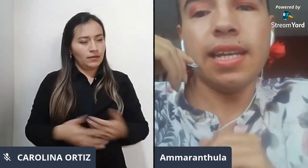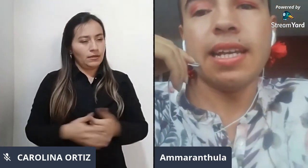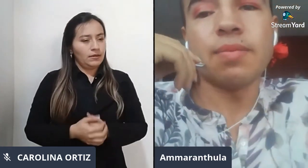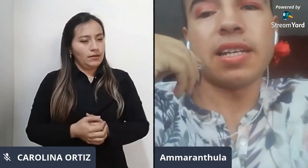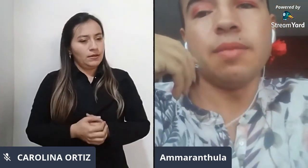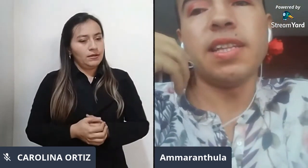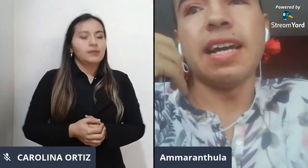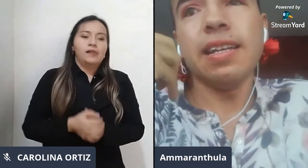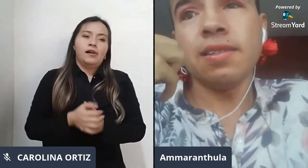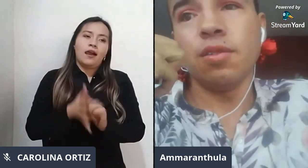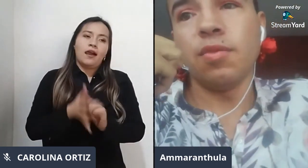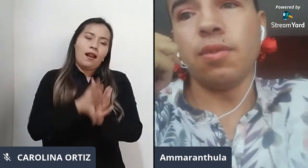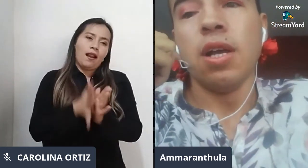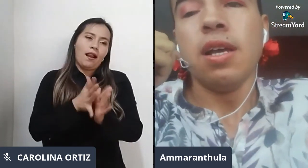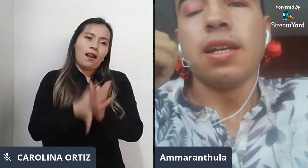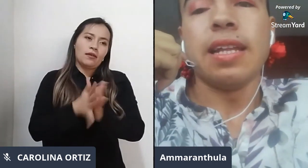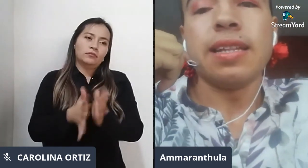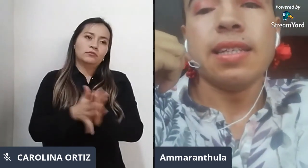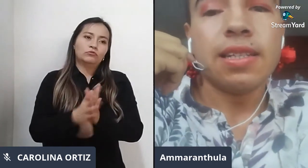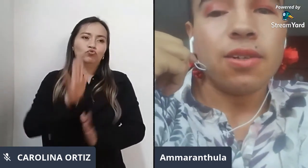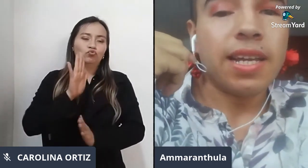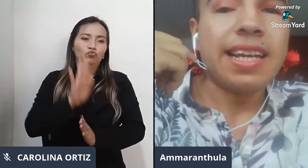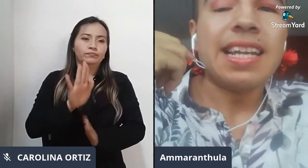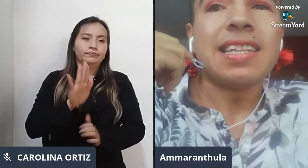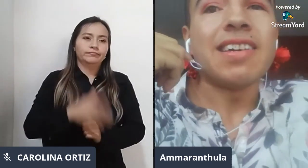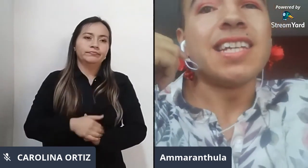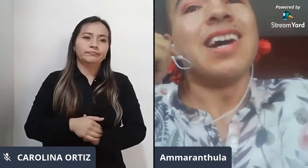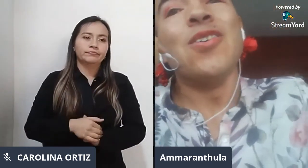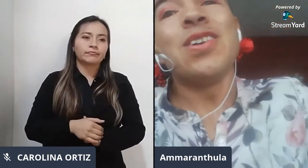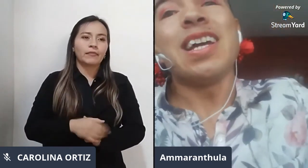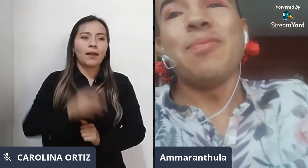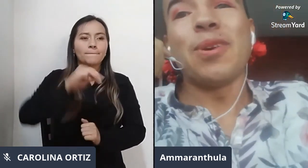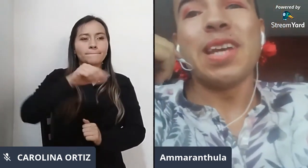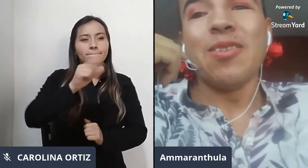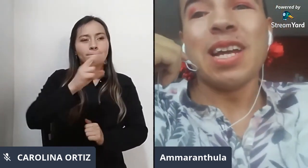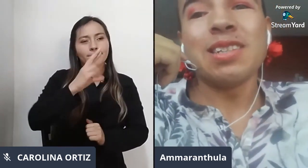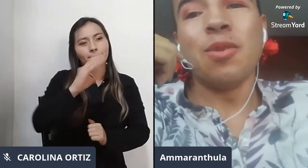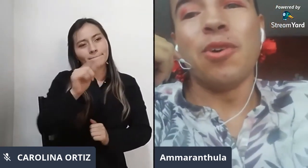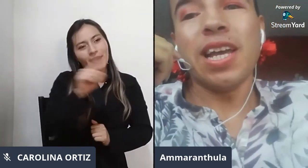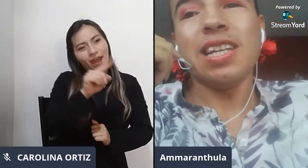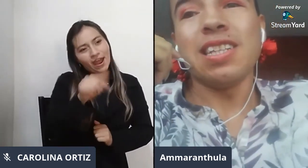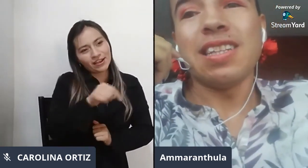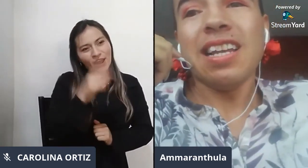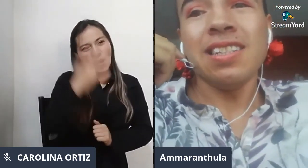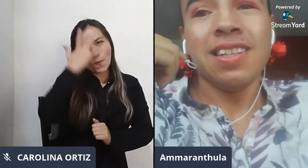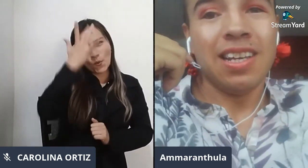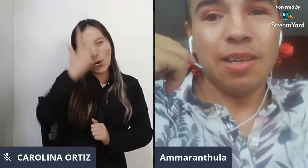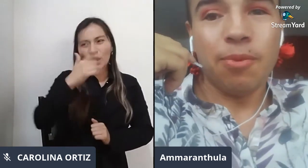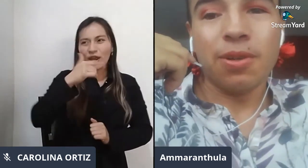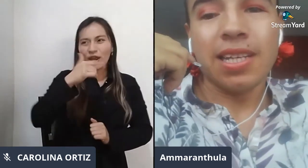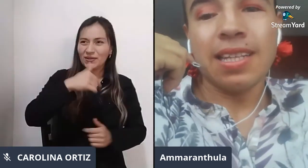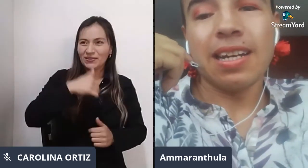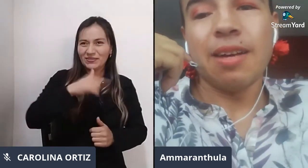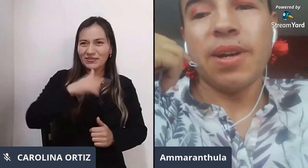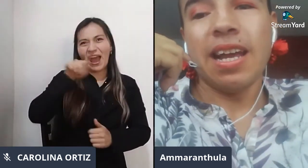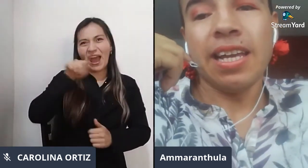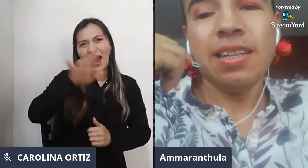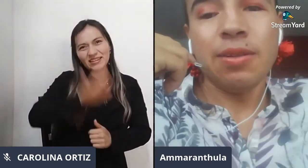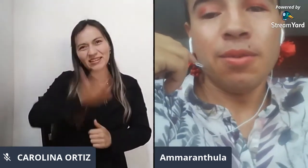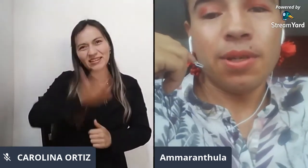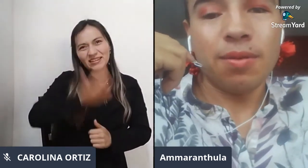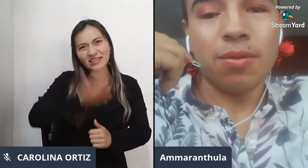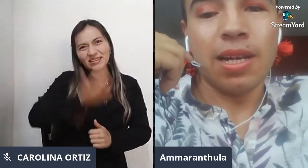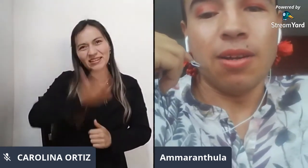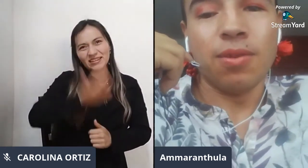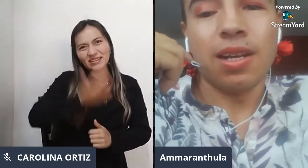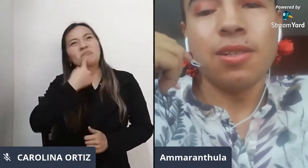enunciando desde las marcas vitales, como que desde eso que la atraviesa una y el por qué una es como es y tales, y por qué una es tan rara para la